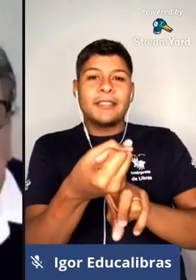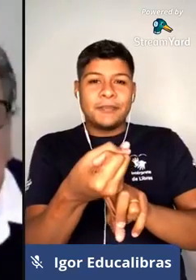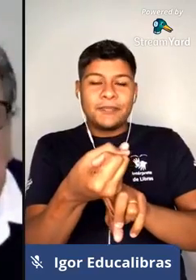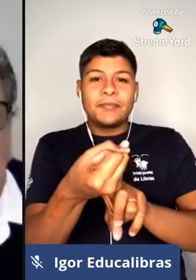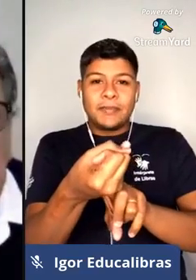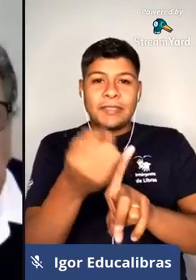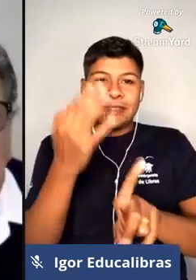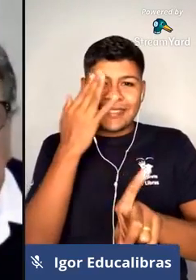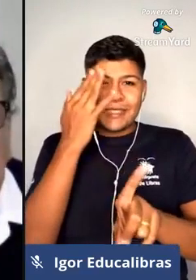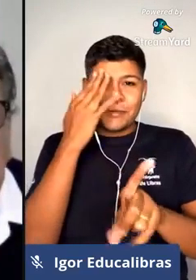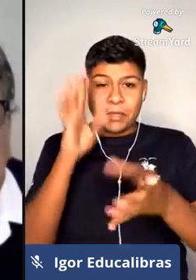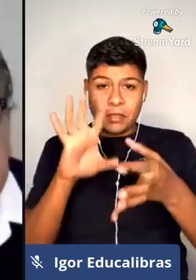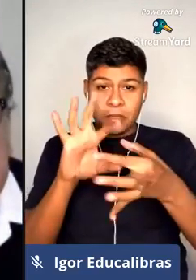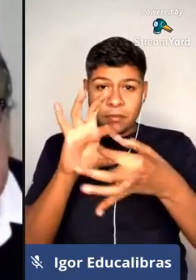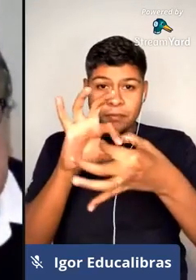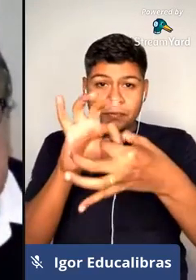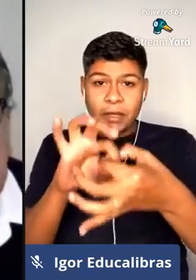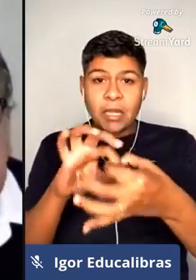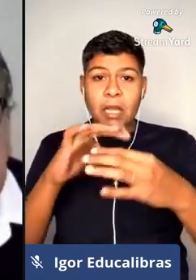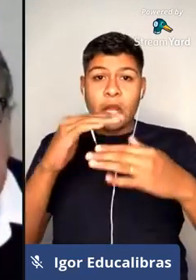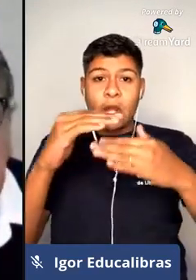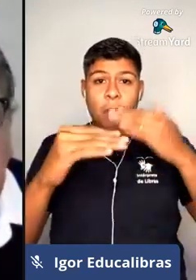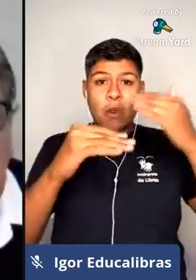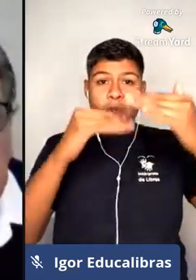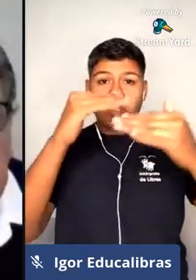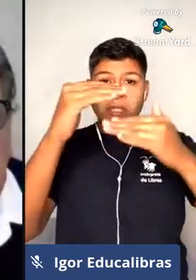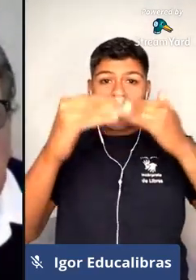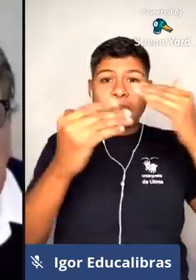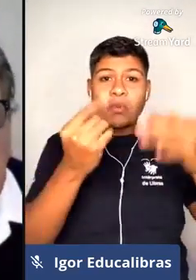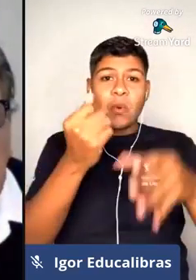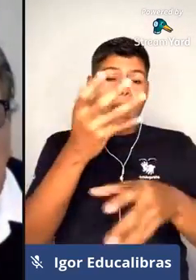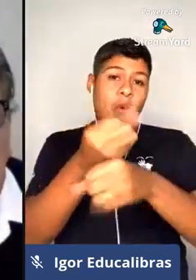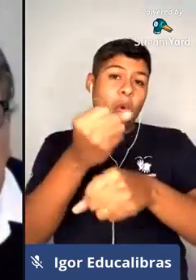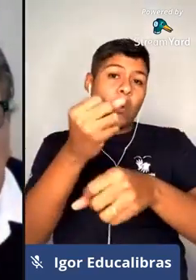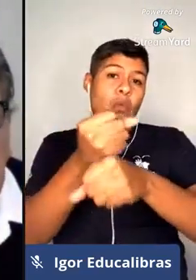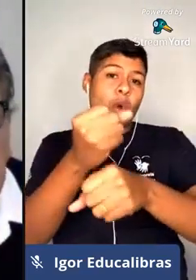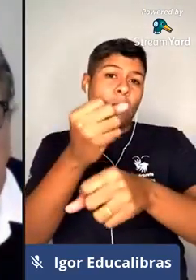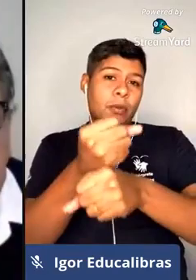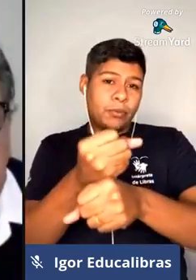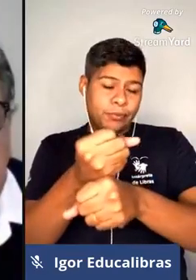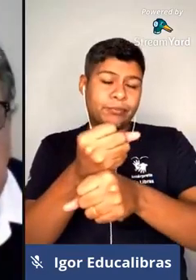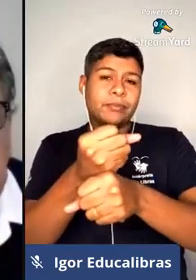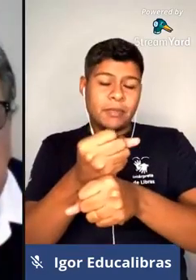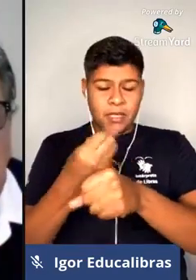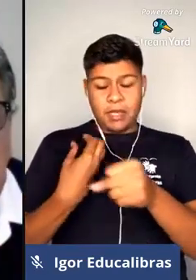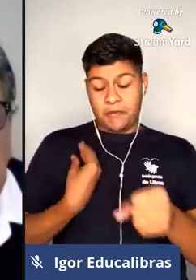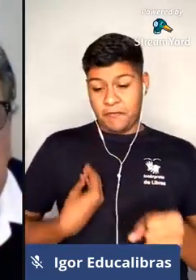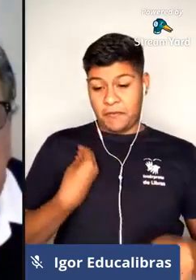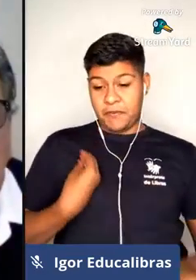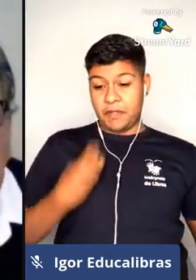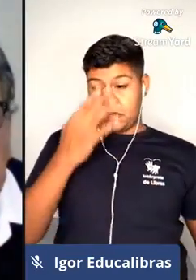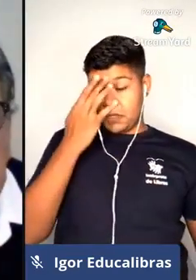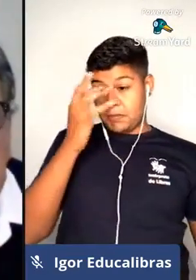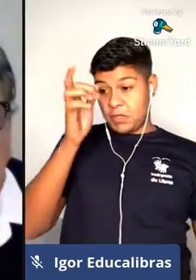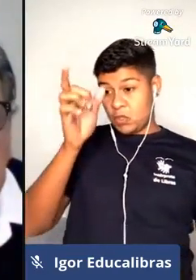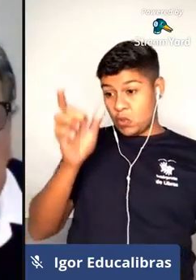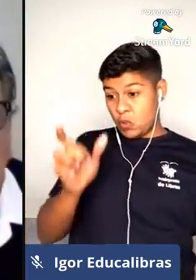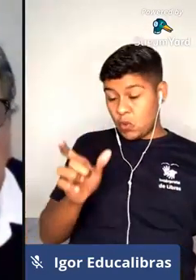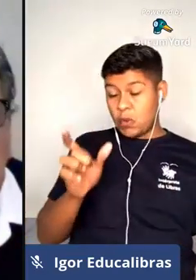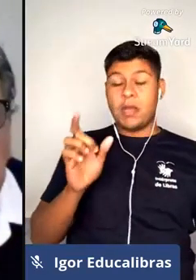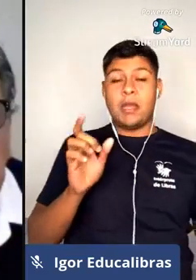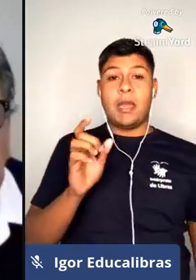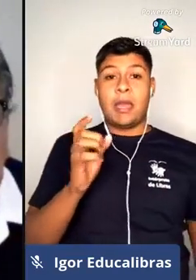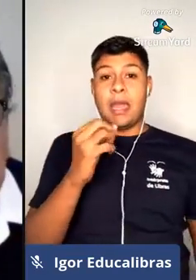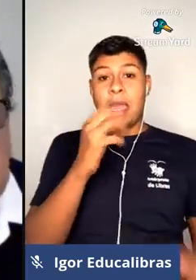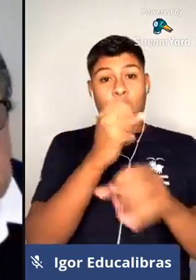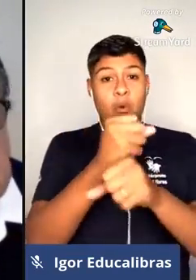E vinculando o processo econômico da vida das pessoas em economia